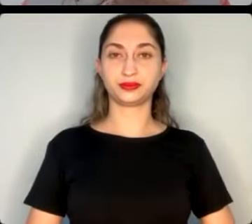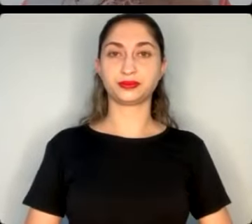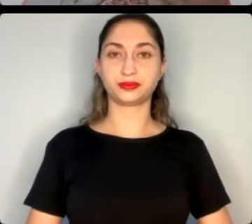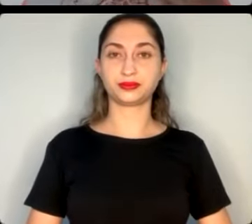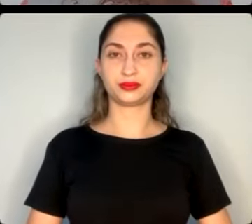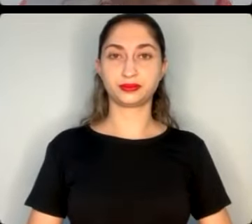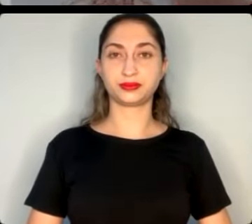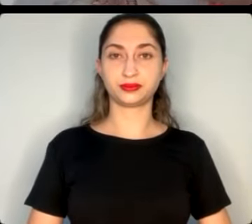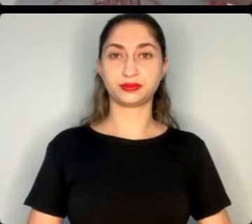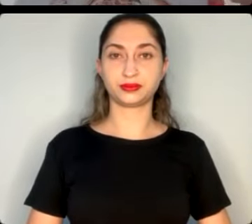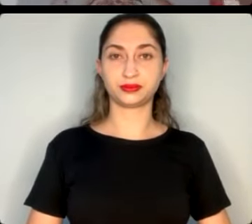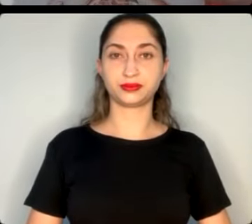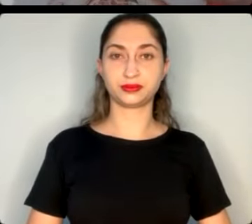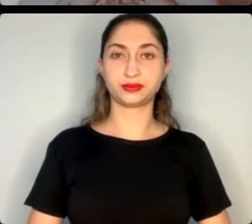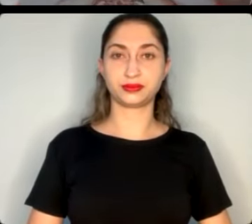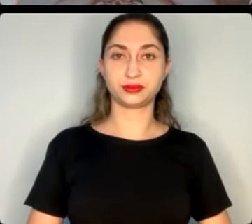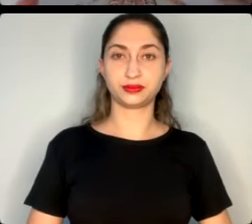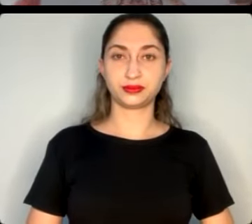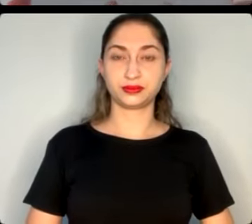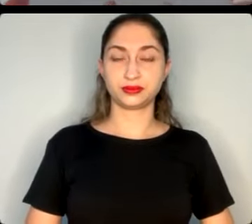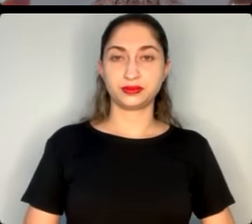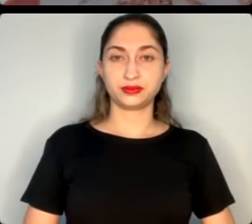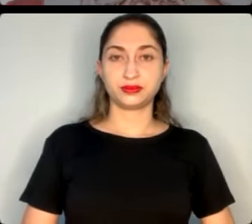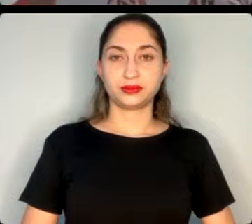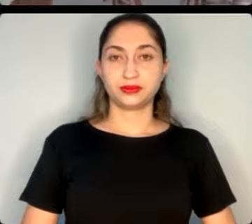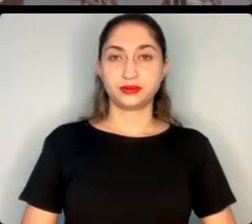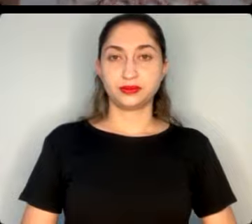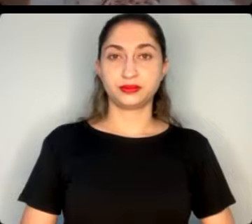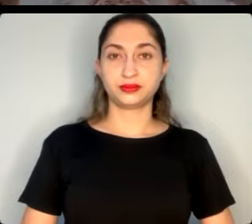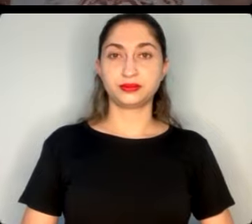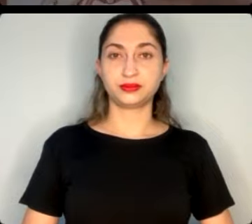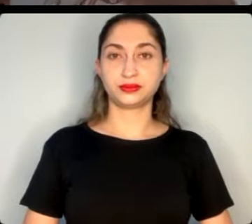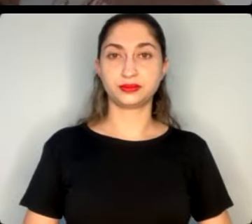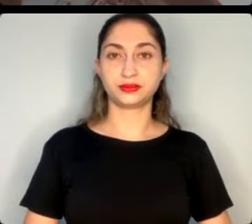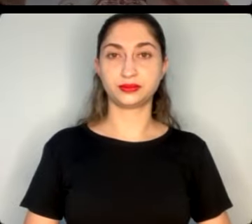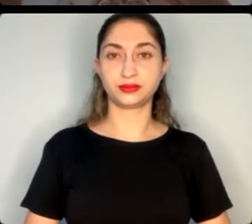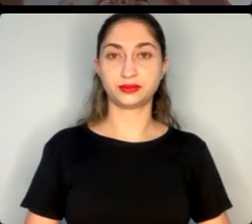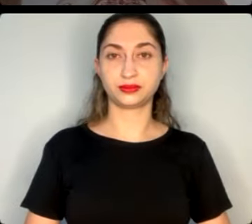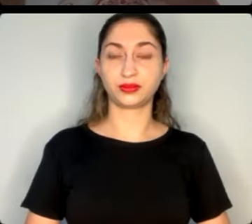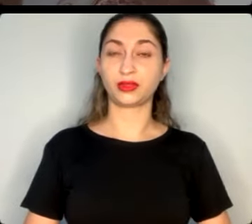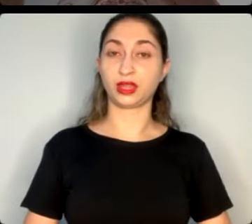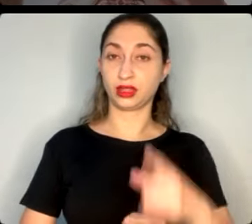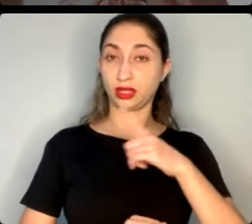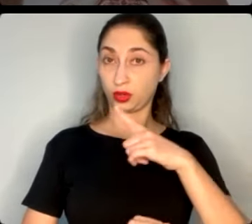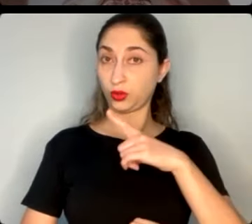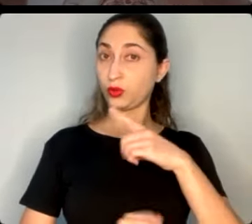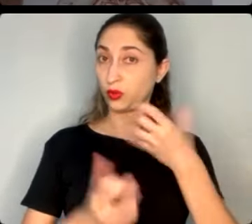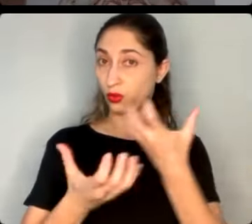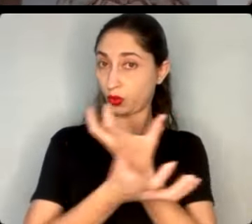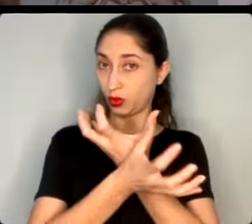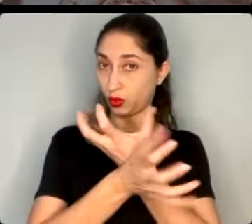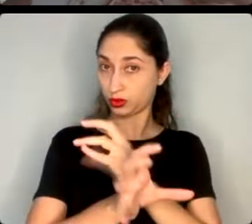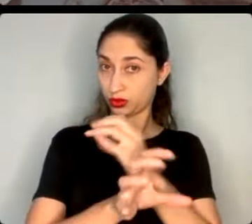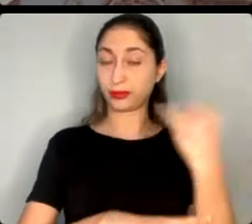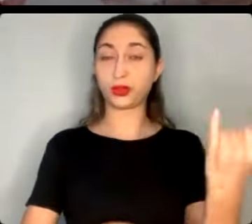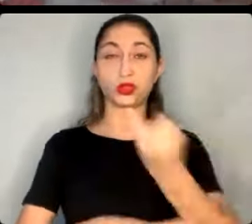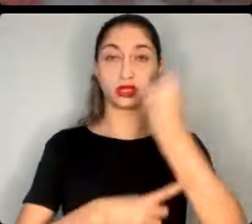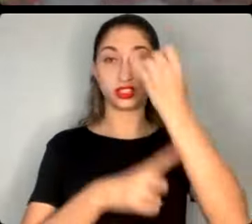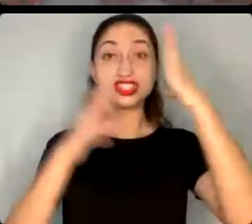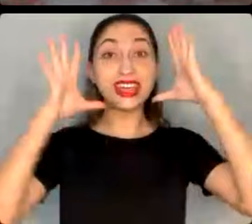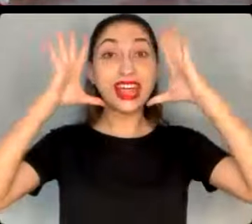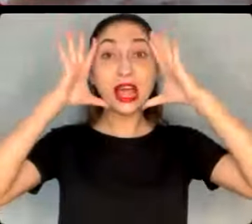imagem aqui. E aqui na cabeça, a gente tem um osso muito importante, que é o estenoide, que